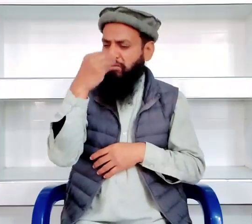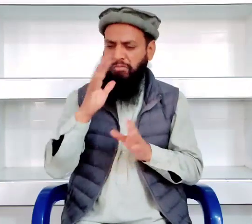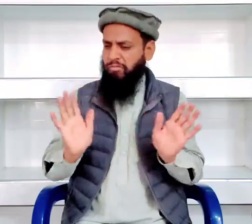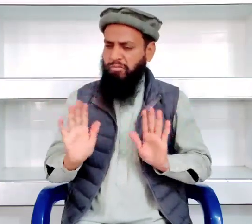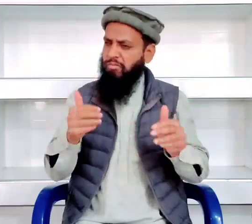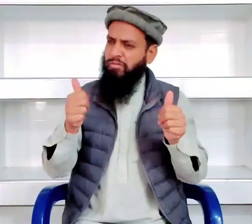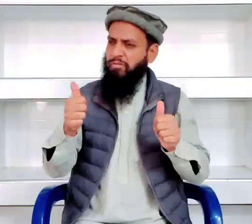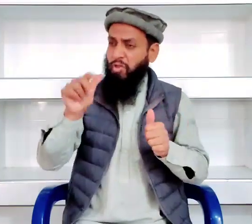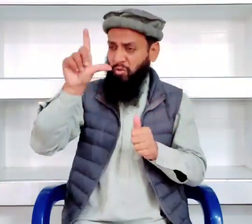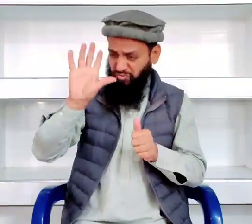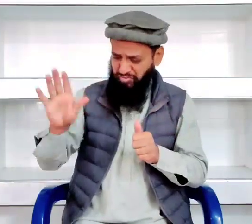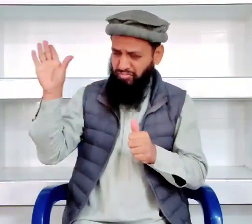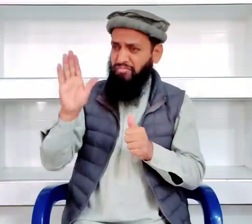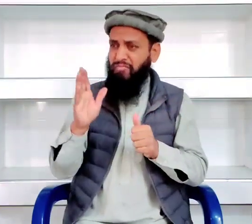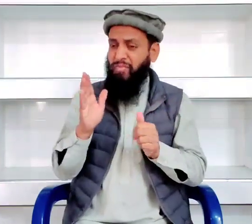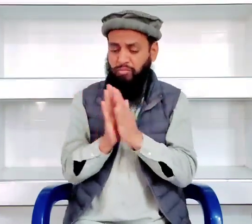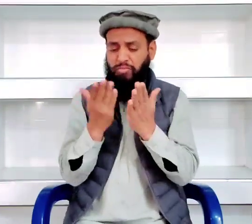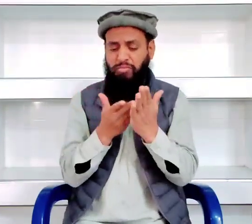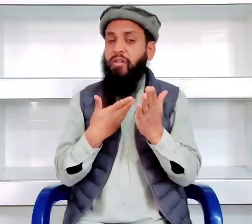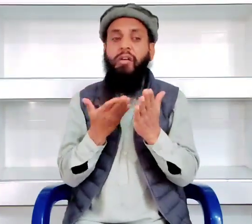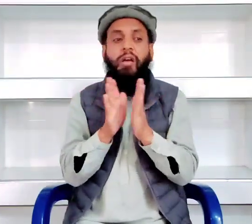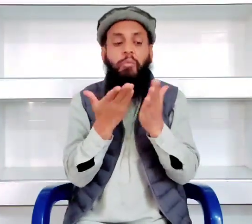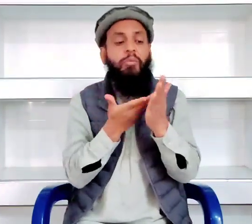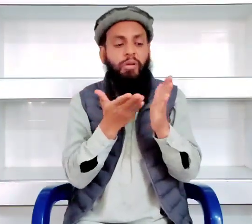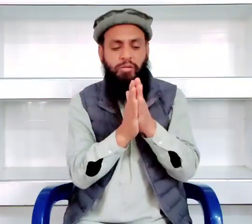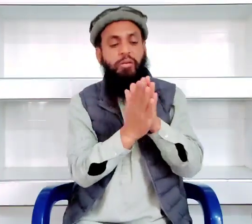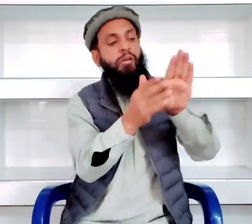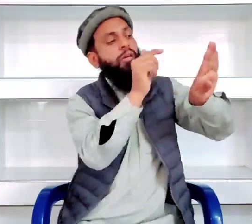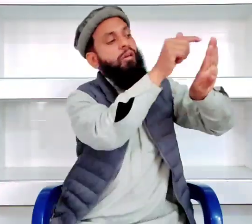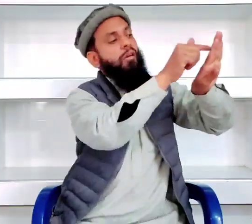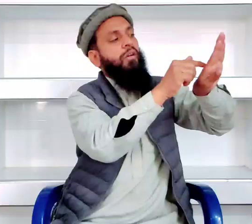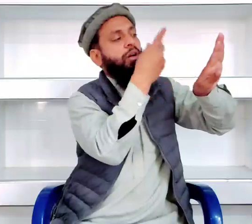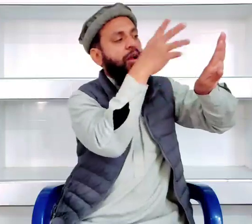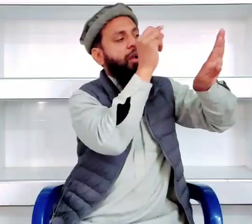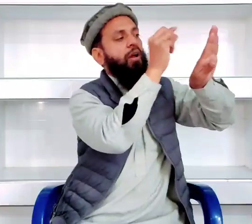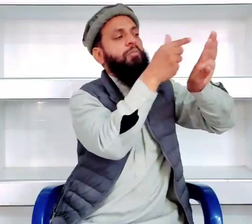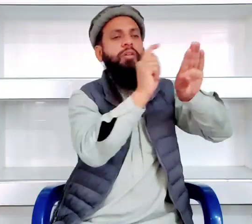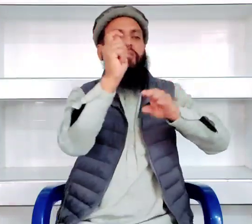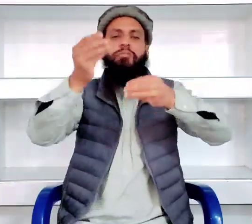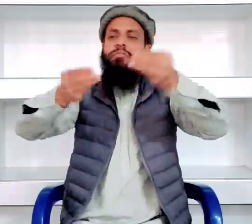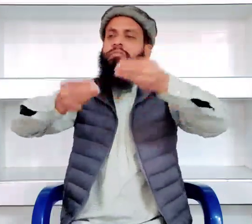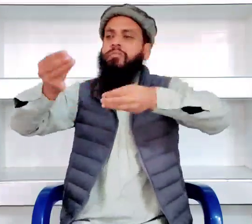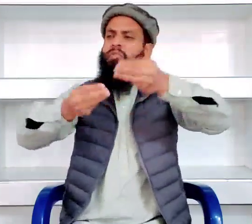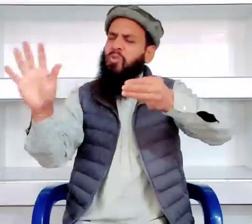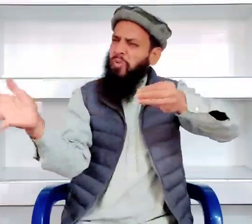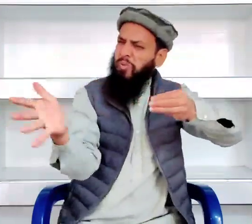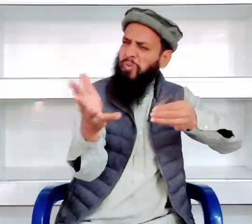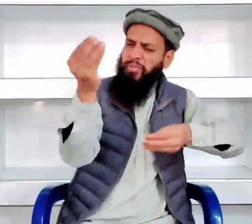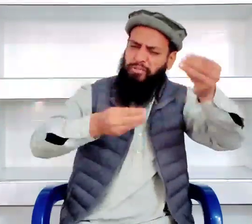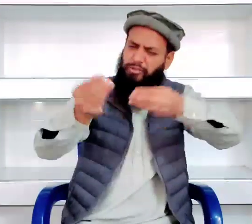پوری تجارت کی کتاب بھی لکھی ہے اور انہوں نے بھی یہ جائز قرار دیتا ہے میرے دوستو یہ جائز قرار دینے والے ناجائز قرار دینے والے